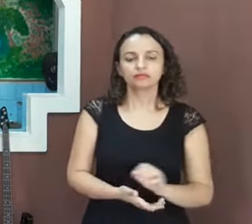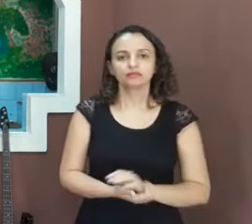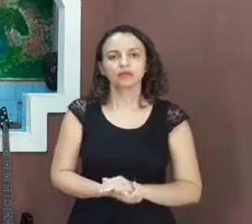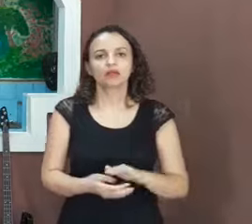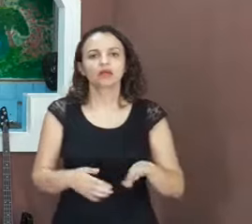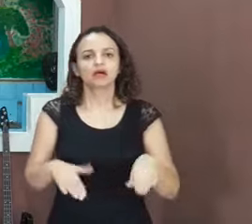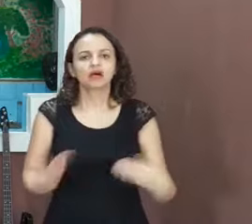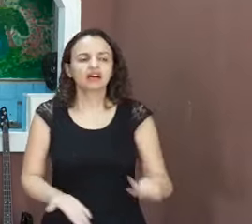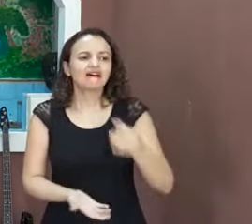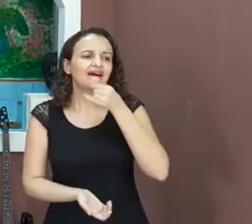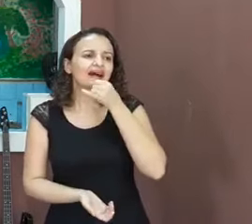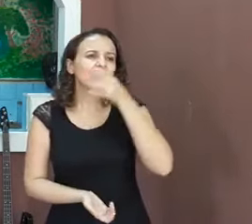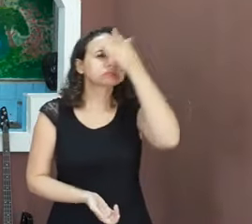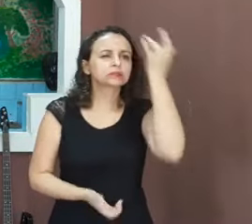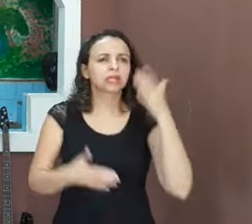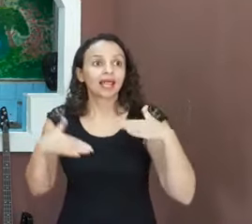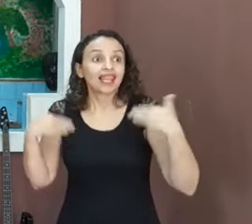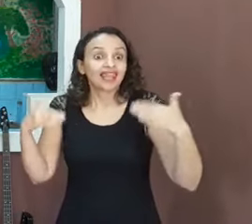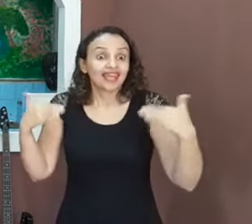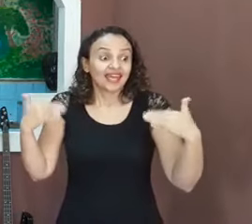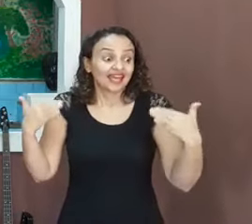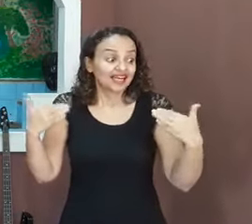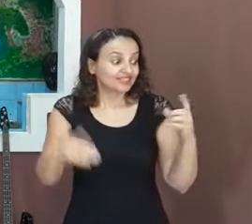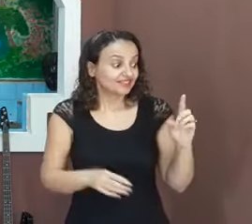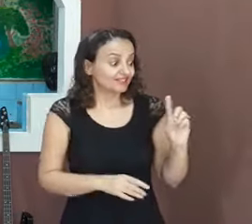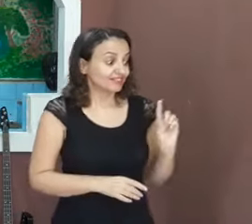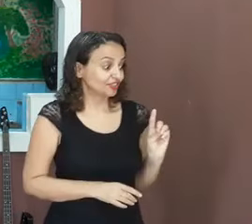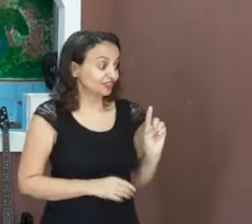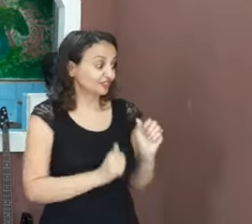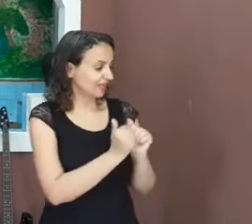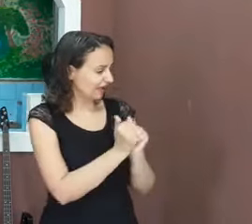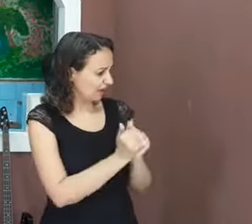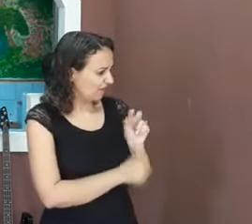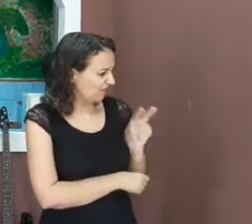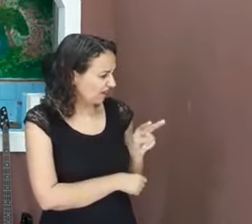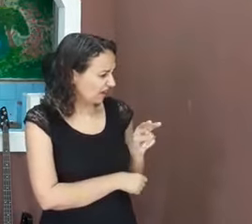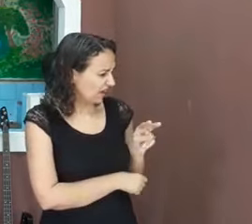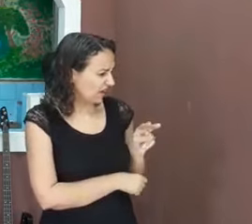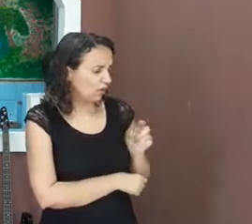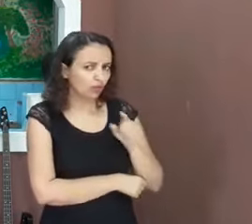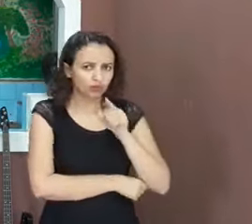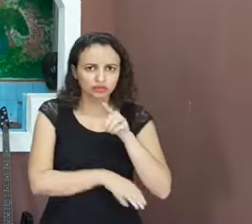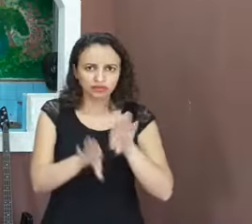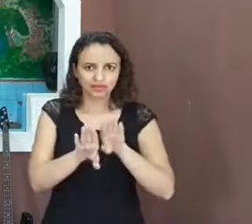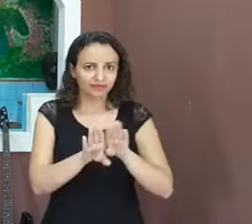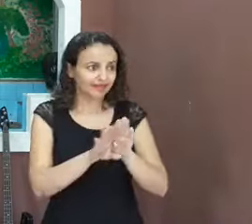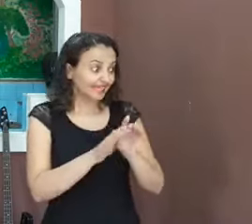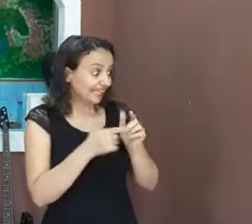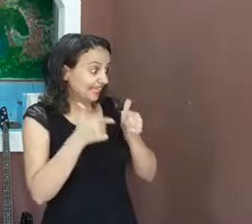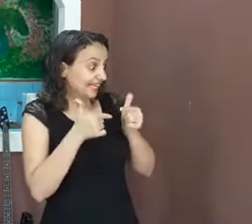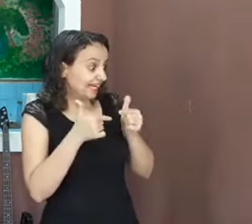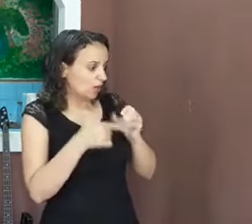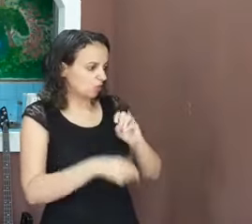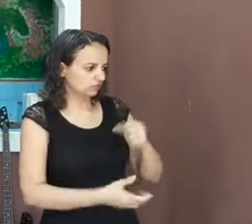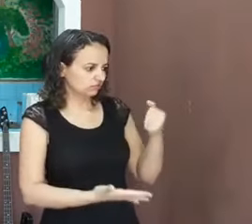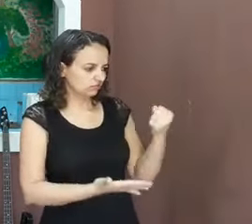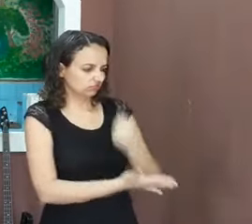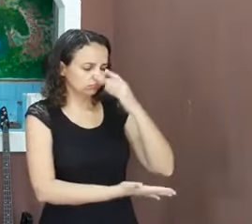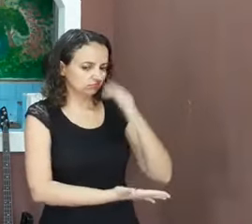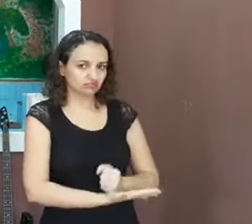Quando alguém está alegre perto de você e você tem a condição, você se alegra também? Ou você fica com raiva da alegria do